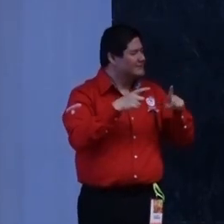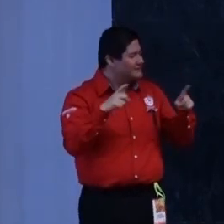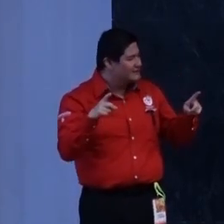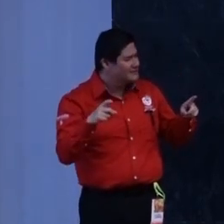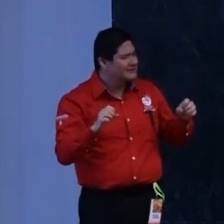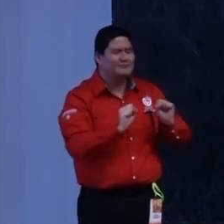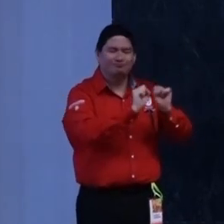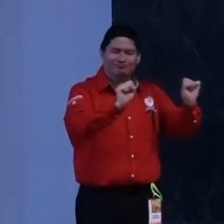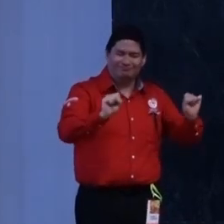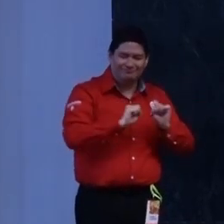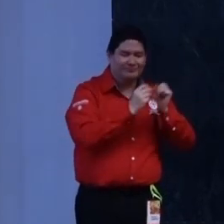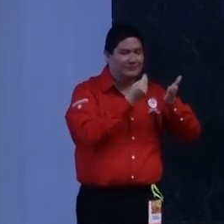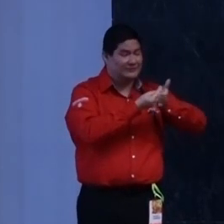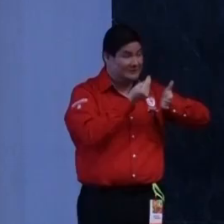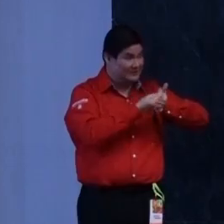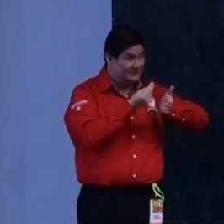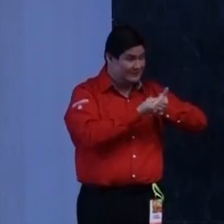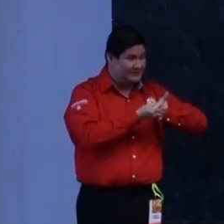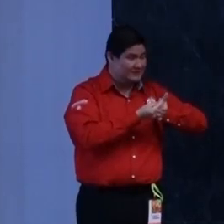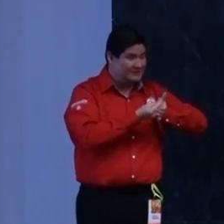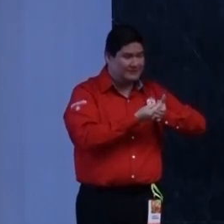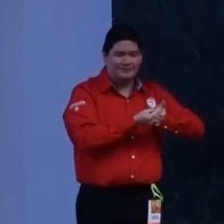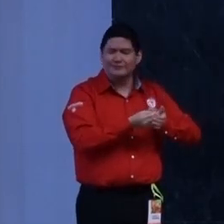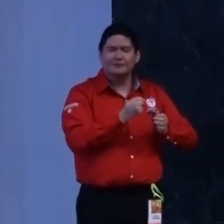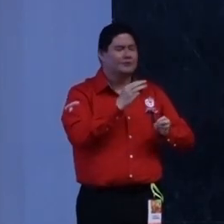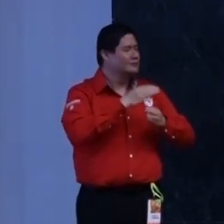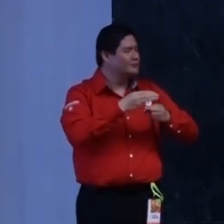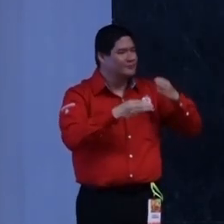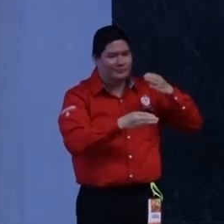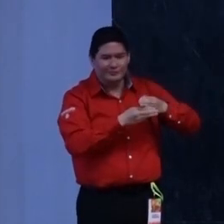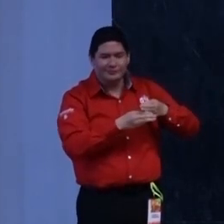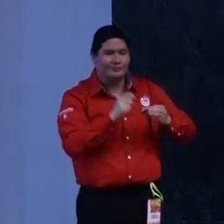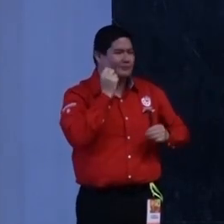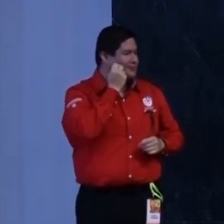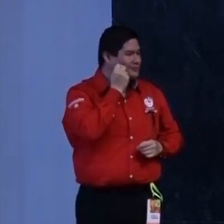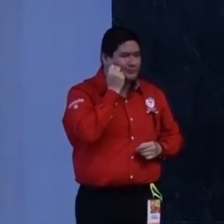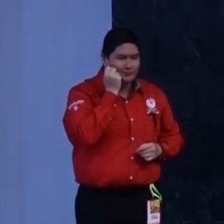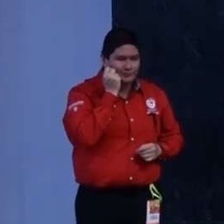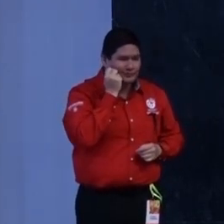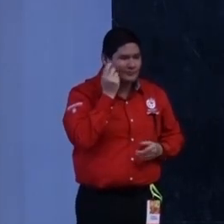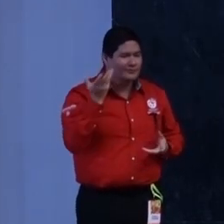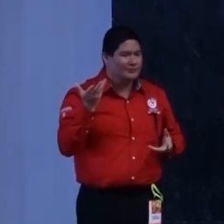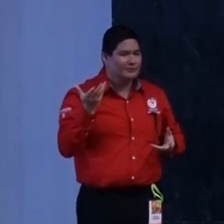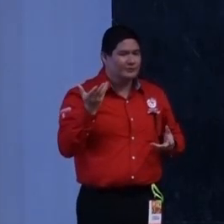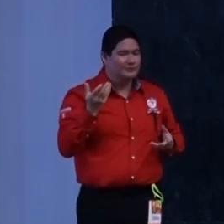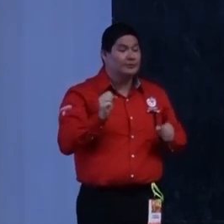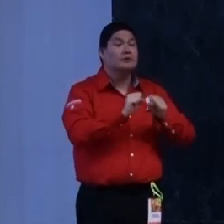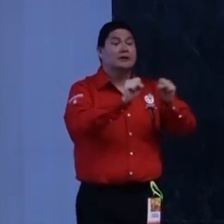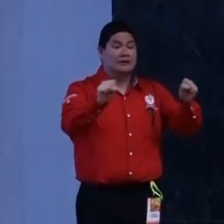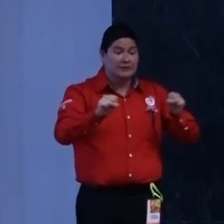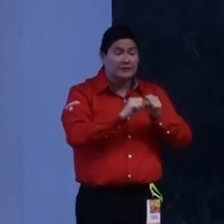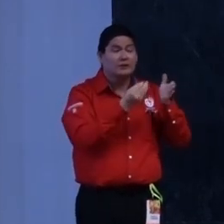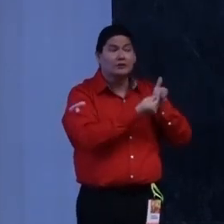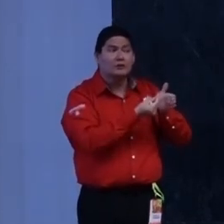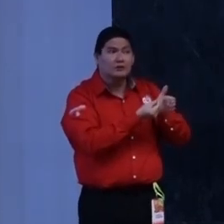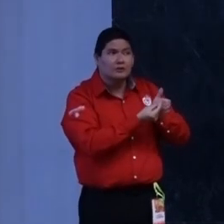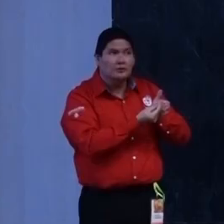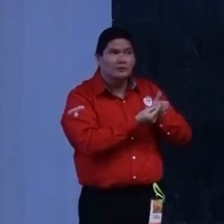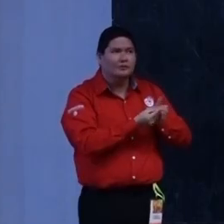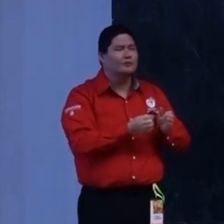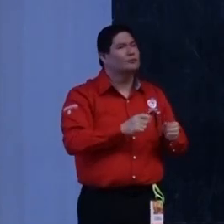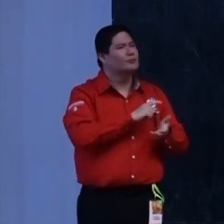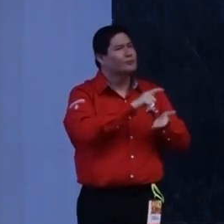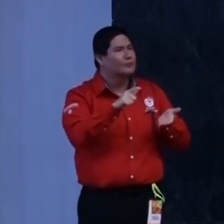en un salón de clases, sea la materia que se esté enseñando. Entonces, de entrada, eso hace que el salón sea como un lugar como muy